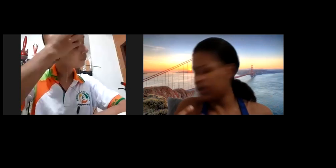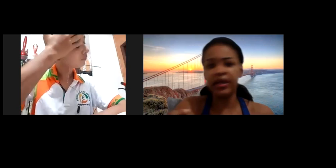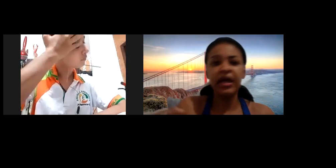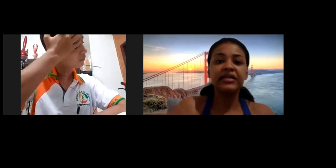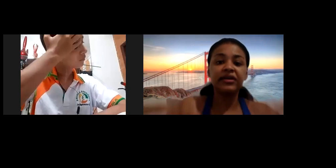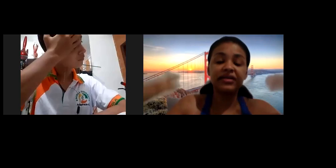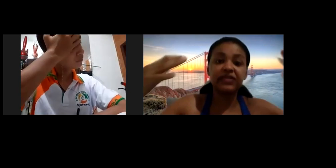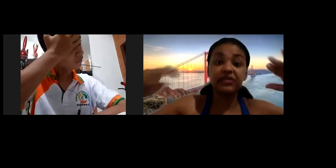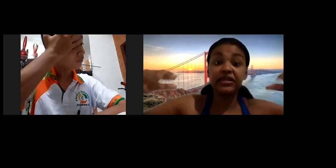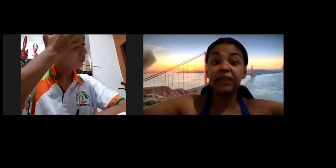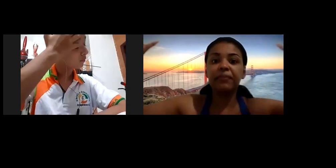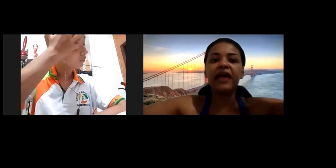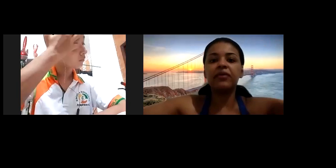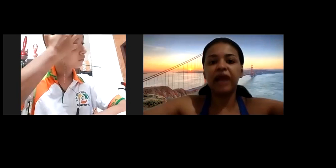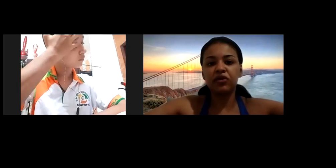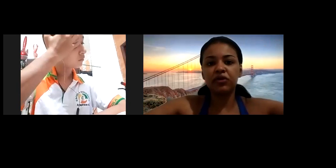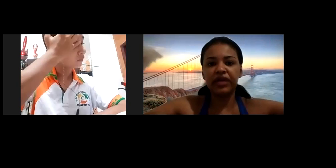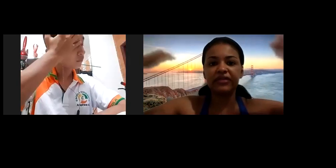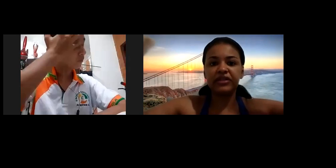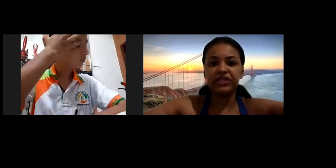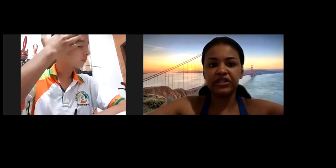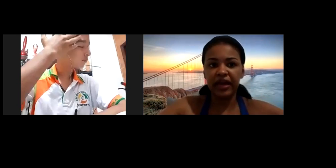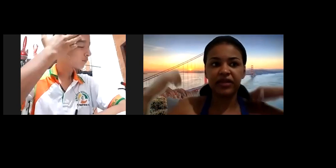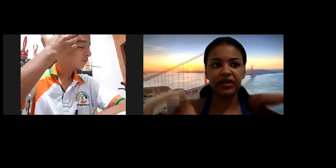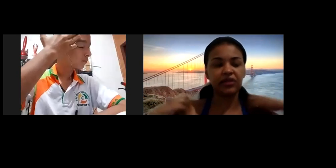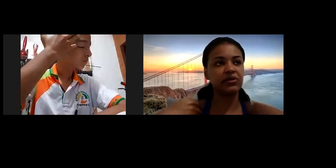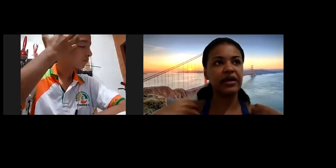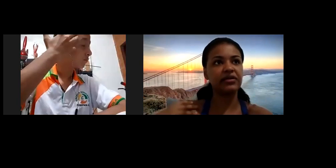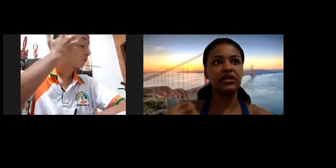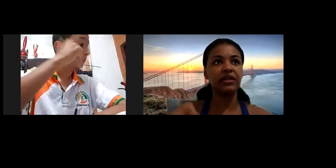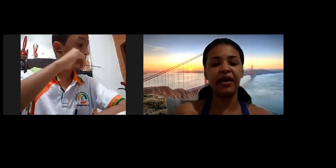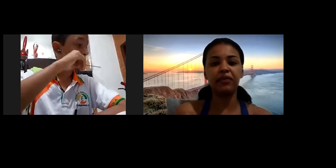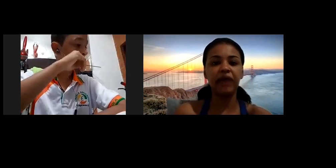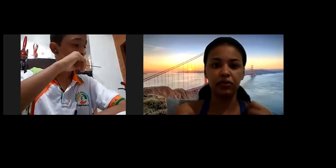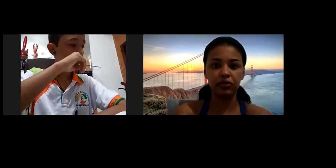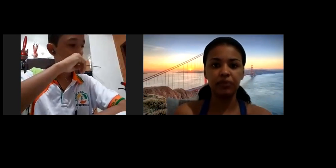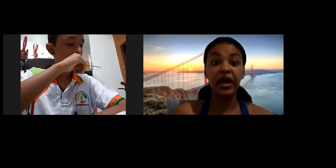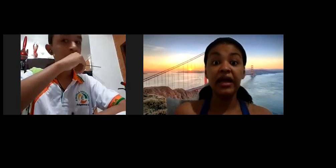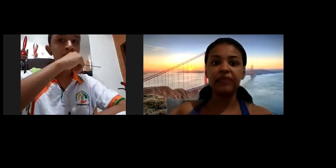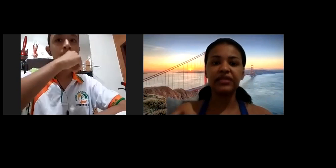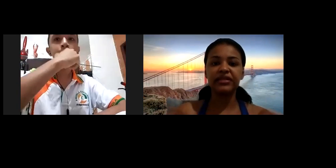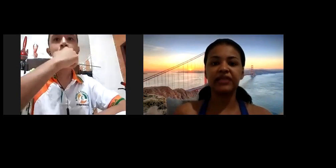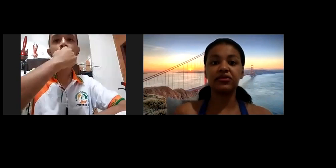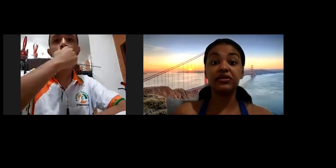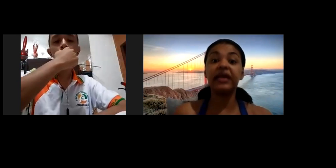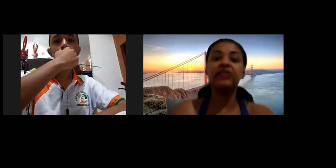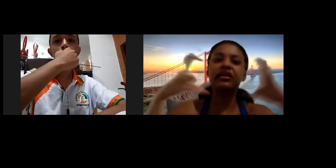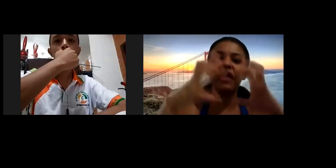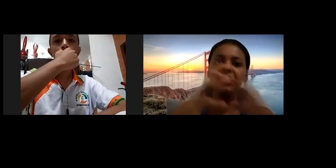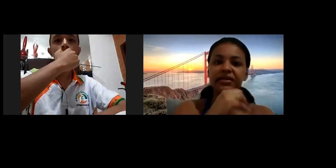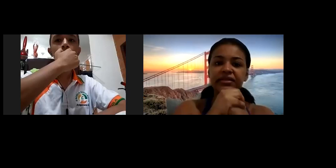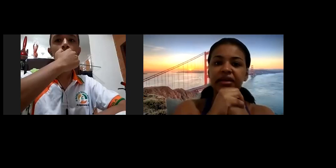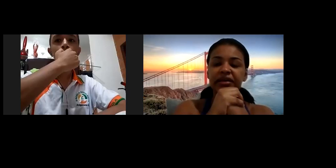e suas reações que liberam calor e já de externo né então são reações que liberam calor Tem uns as